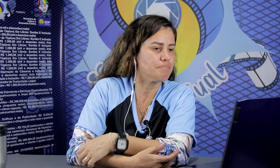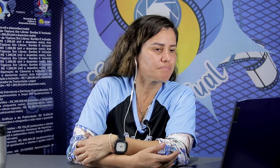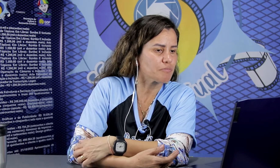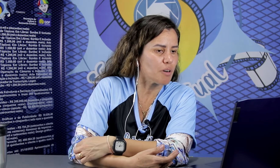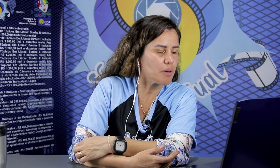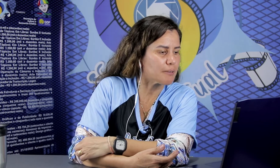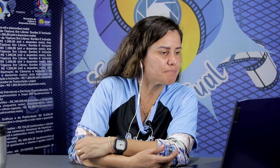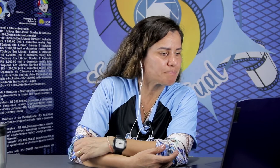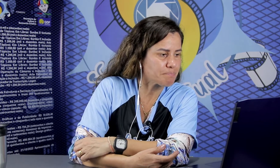vamos lá.